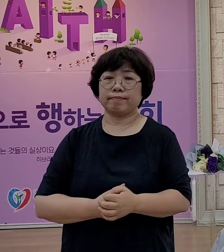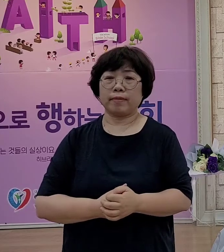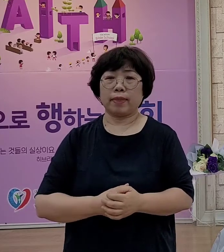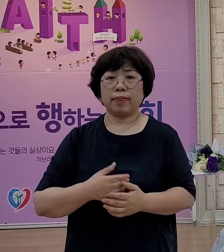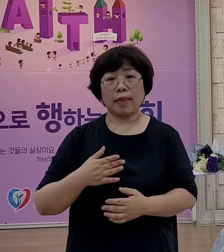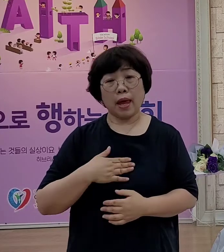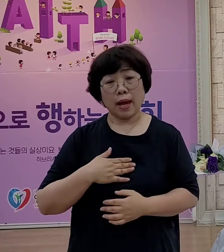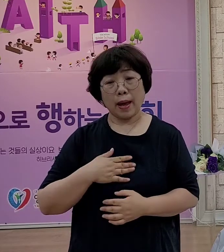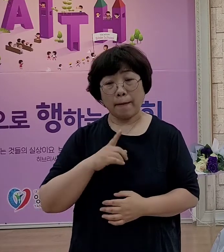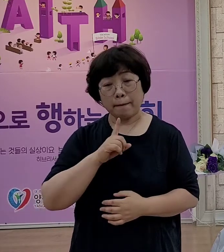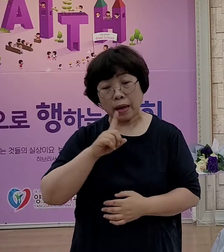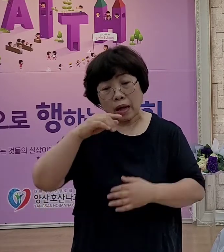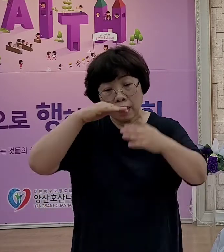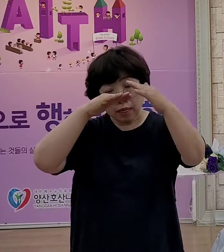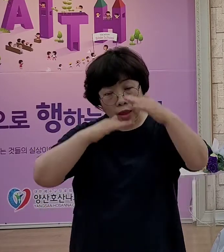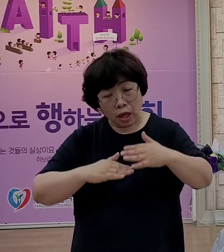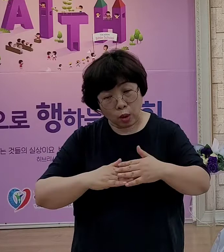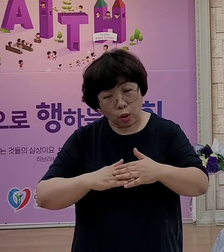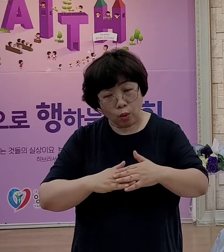지금 내가 하고 있는 그 말이